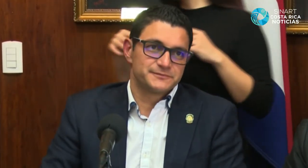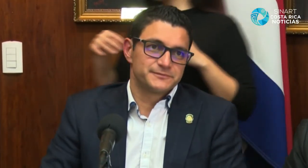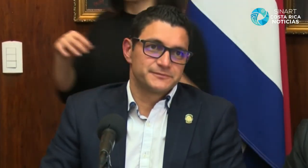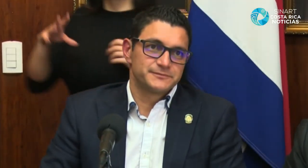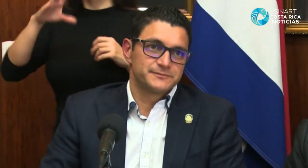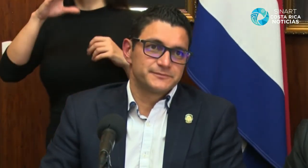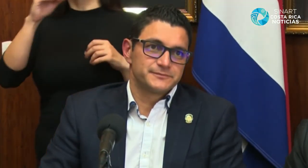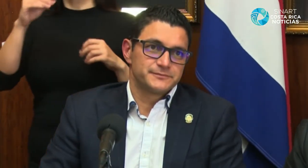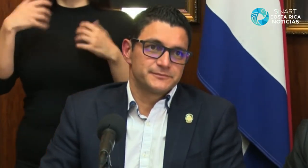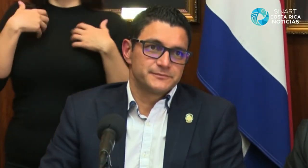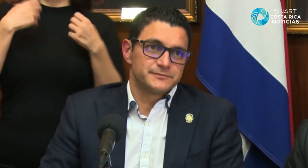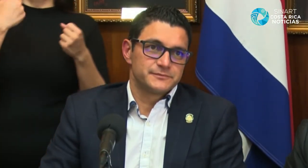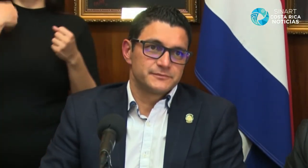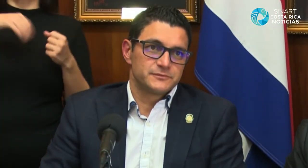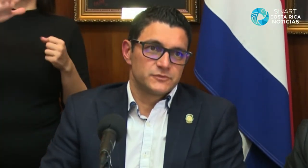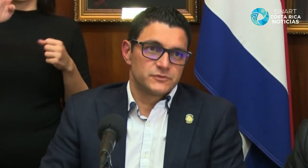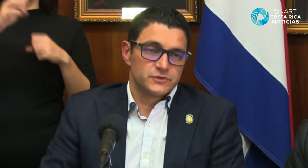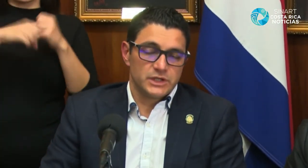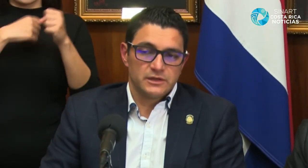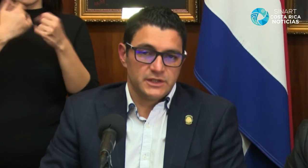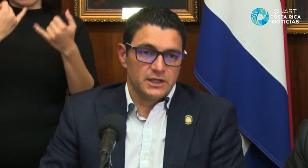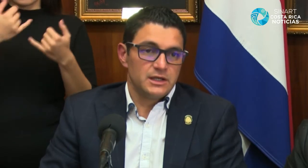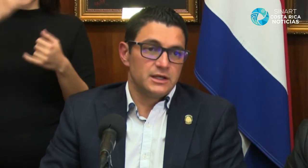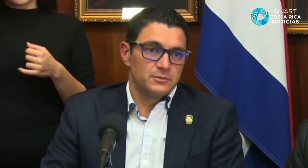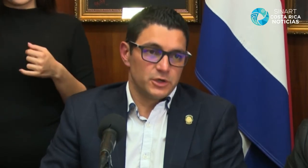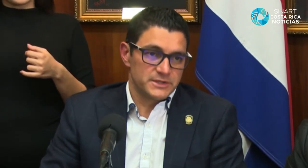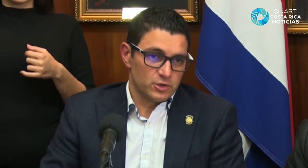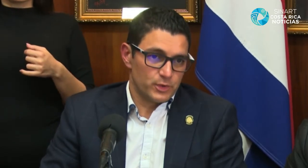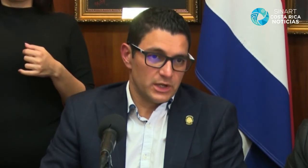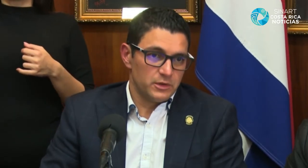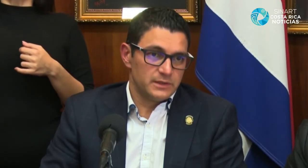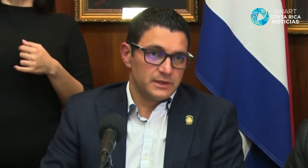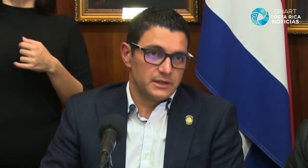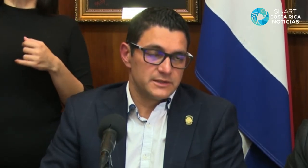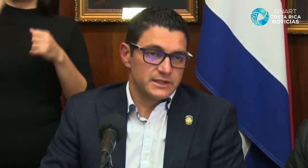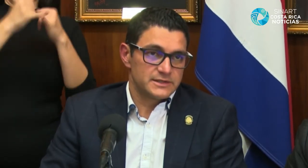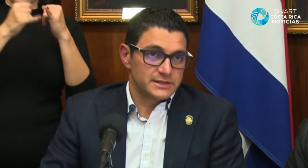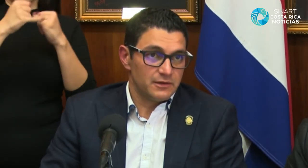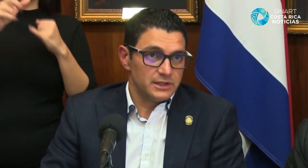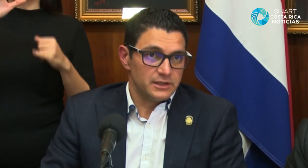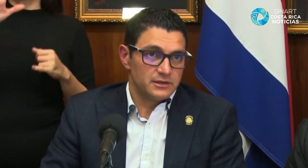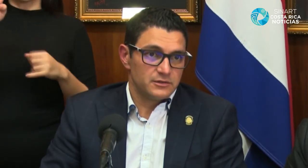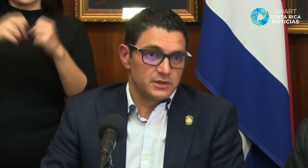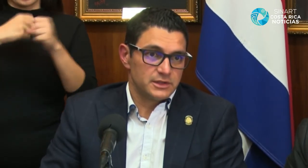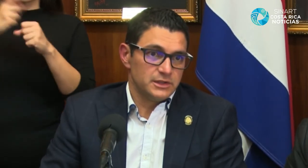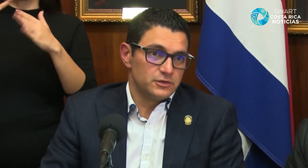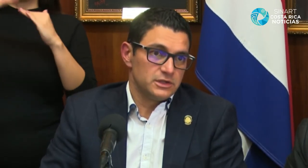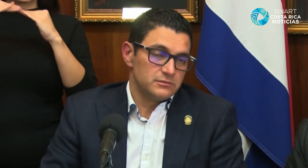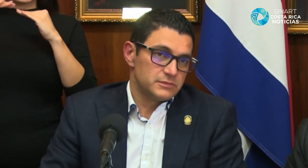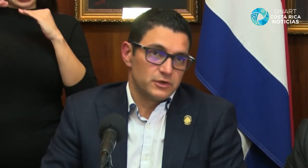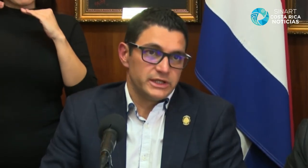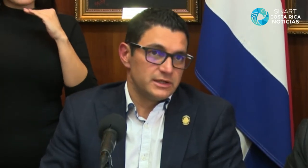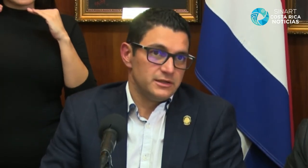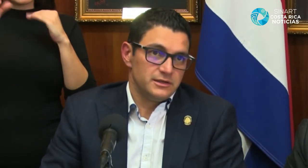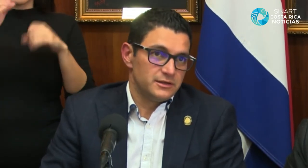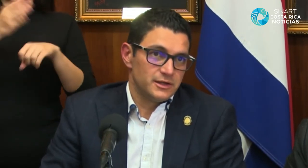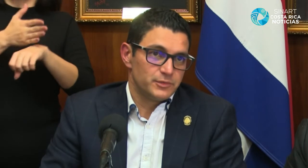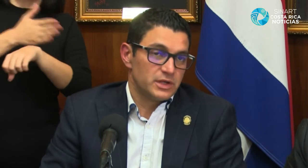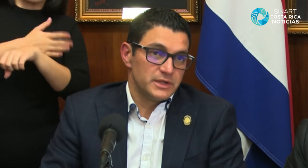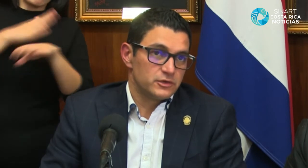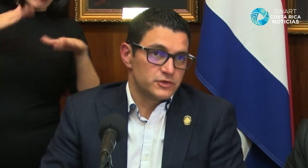estado de salud de cuántos años. Sí, bueno, empezando por la última, él sigue estable, no ha tenido ni mejoría